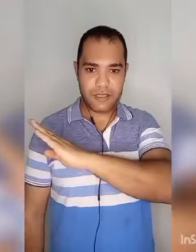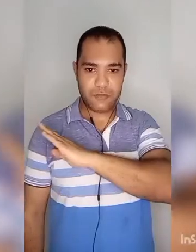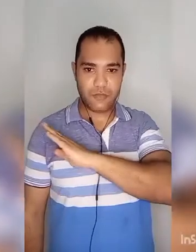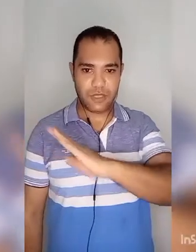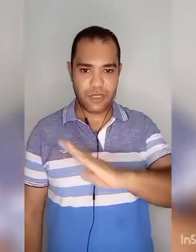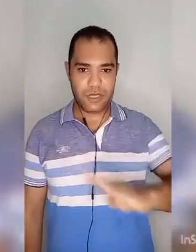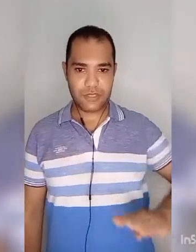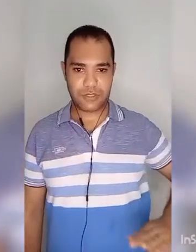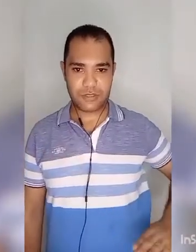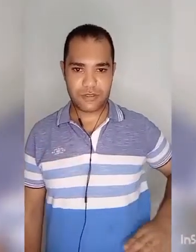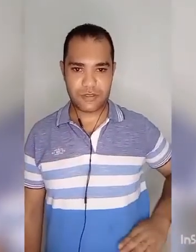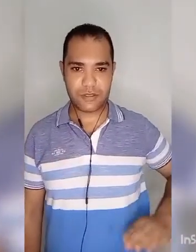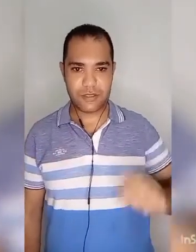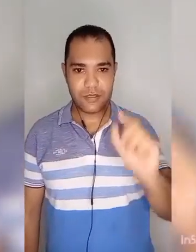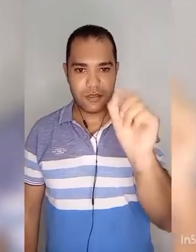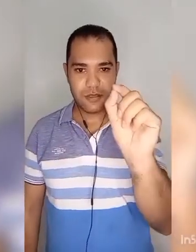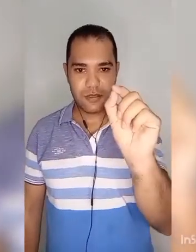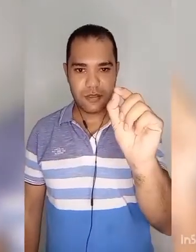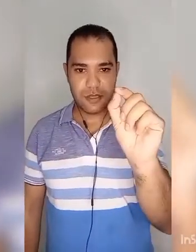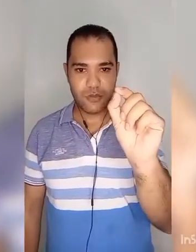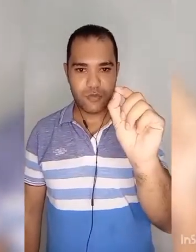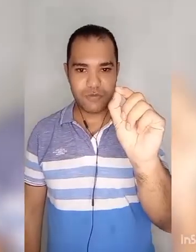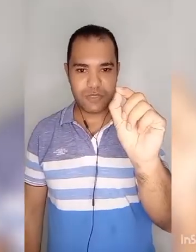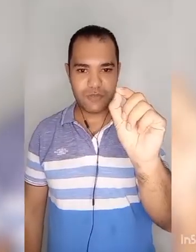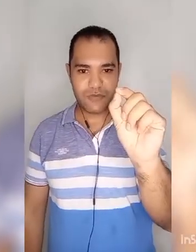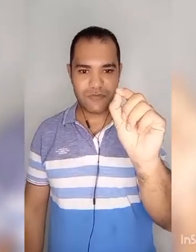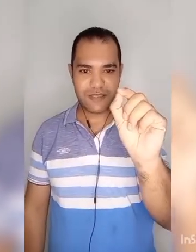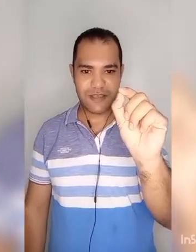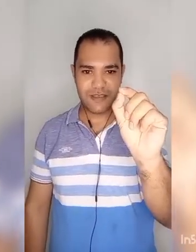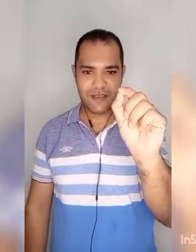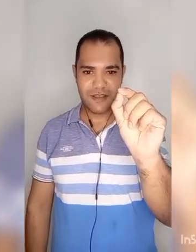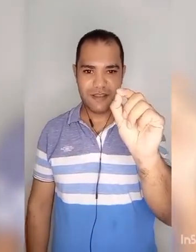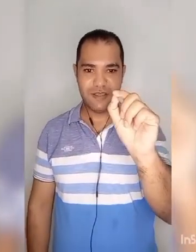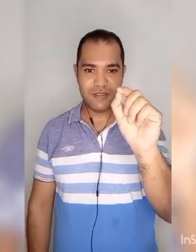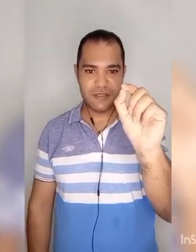بنقول جيش لانه بيمشي بصف زي الجيش، نملة.